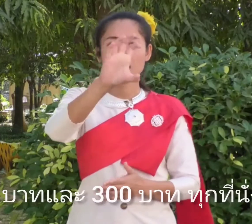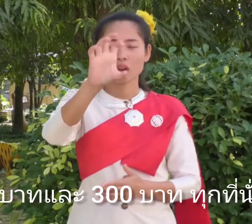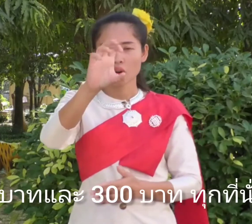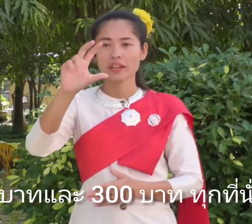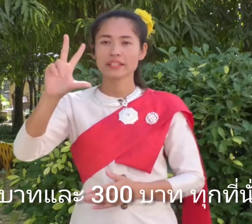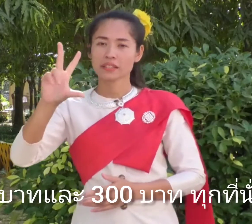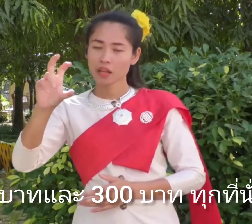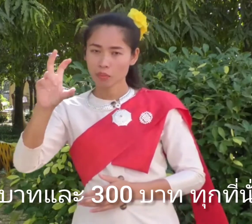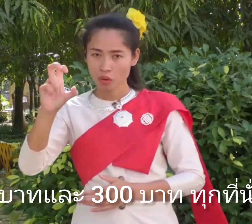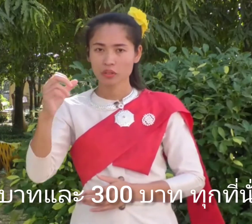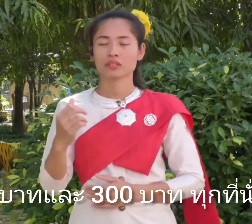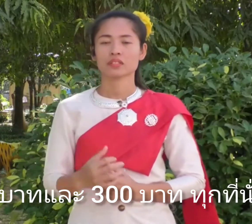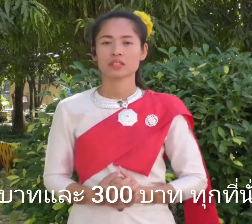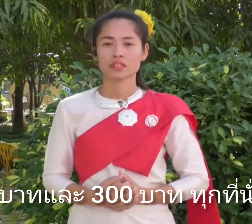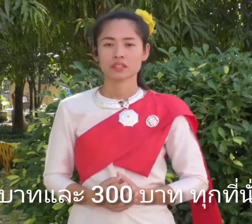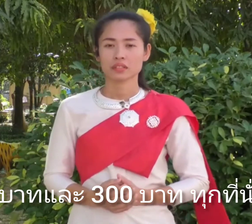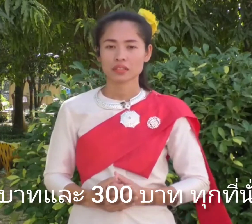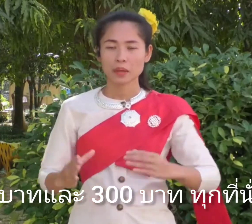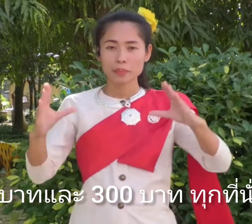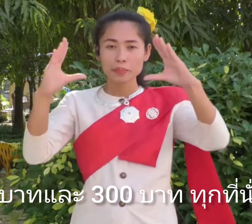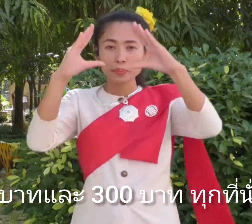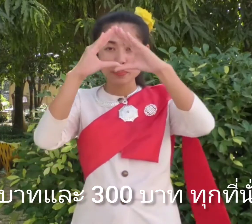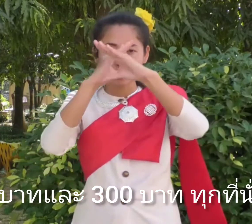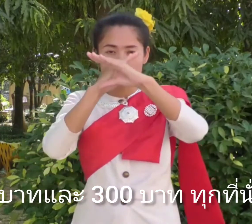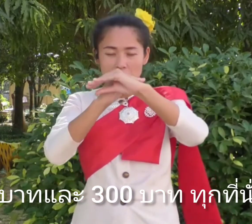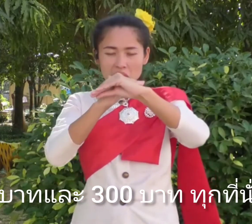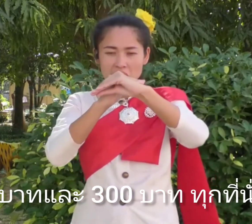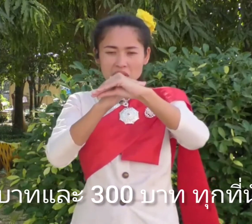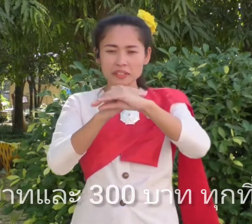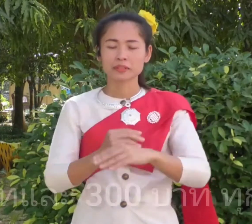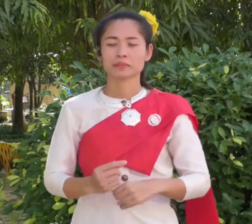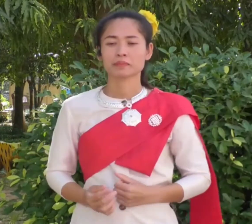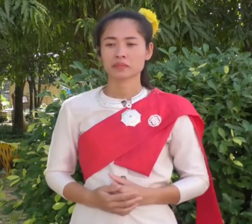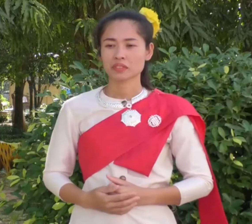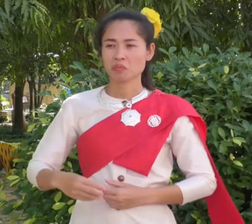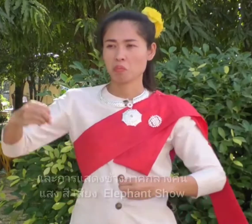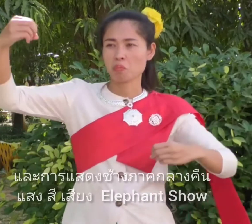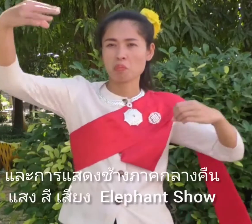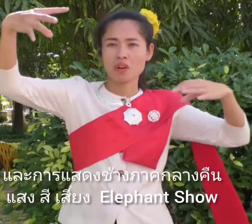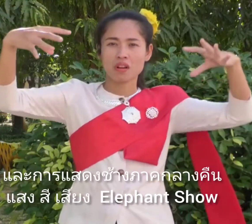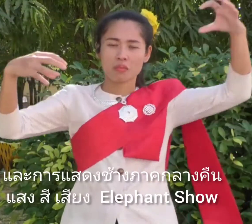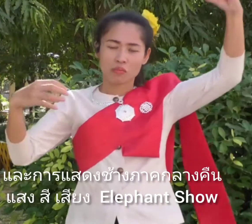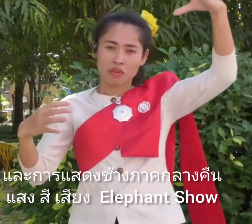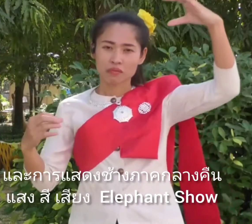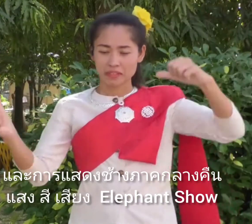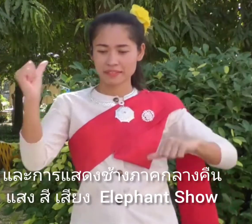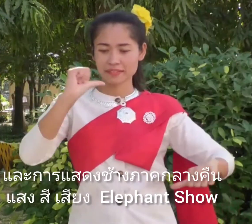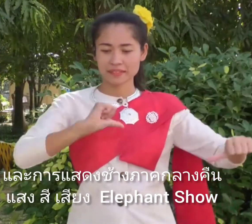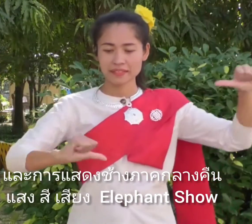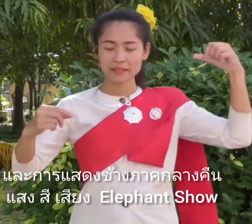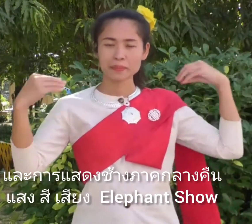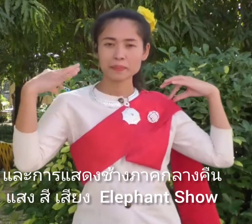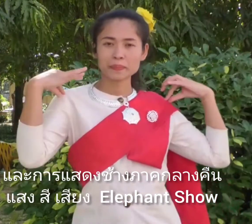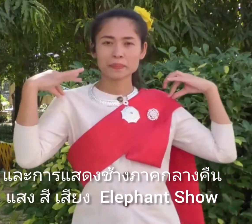สำหรับบัตรเข้าชมภาคกลางวัน500บาทและ300บาททุกที่นั่งสำหรับบัตรเข้าชมการแสดงของช้าง